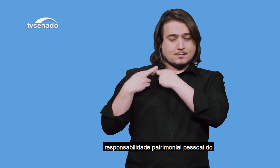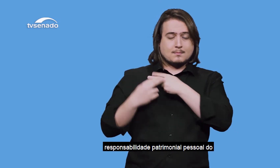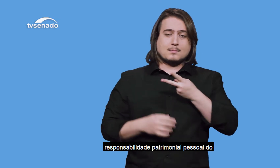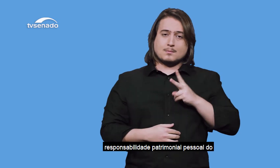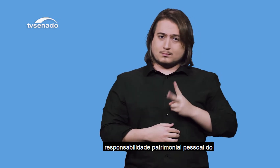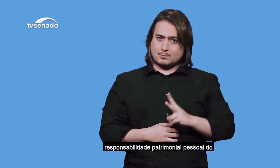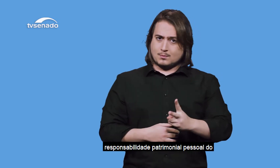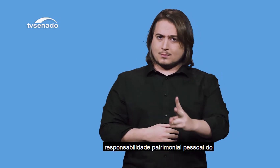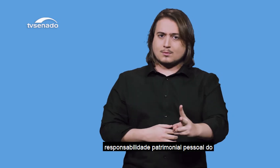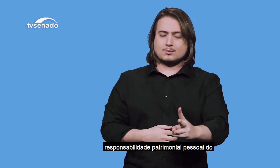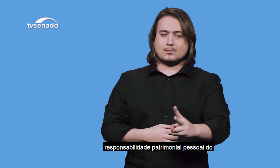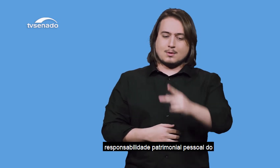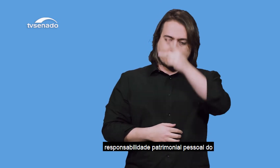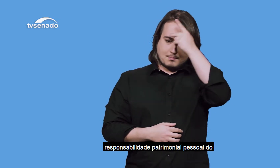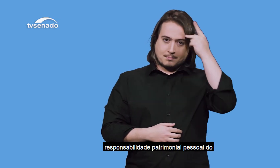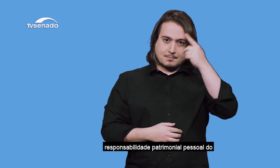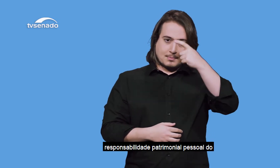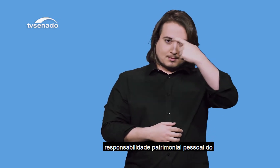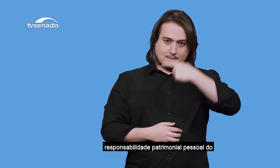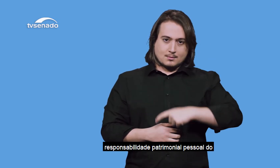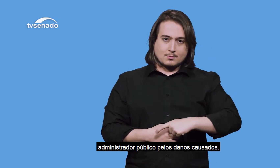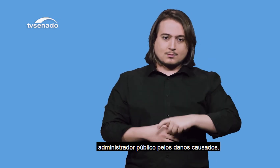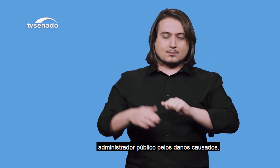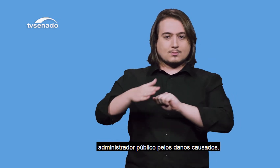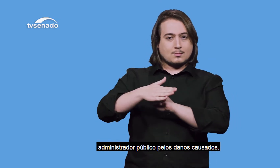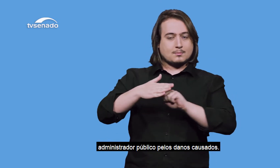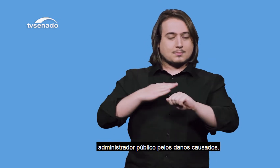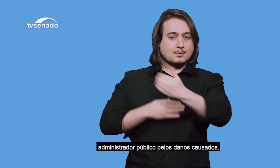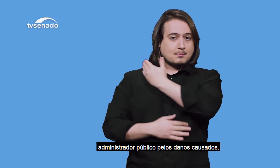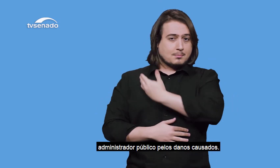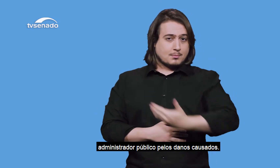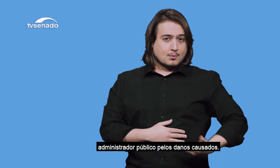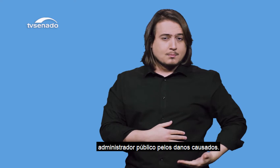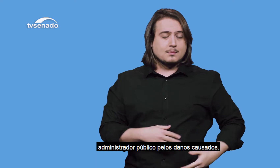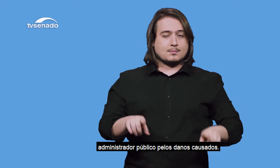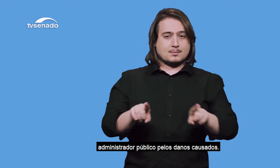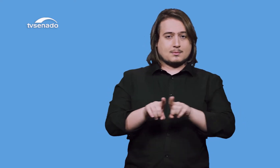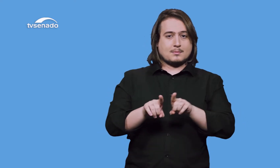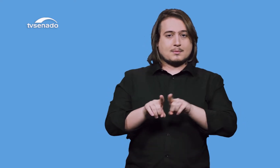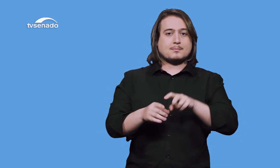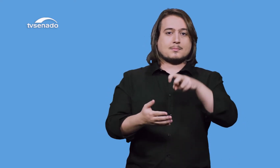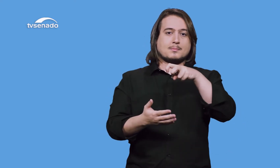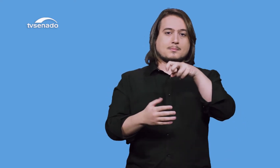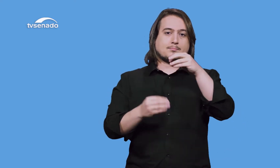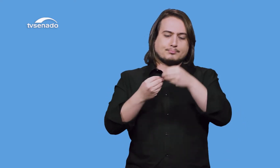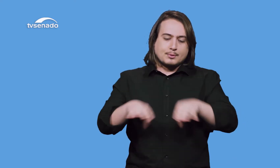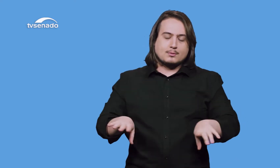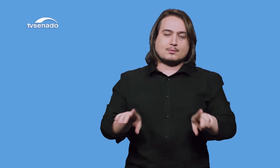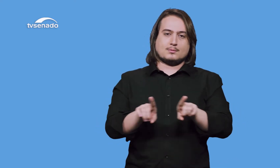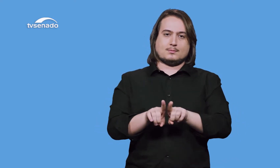patrimonial pessoal do administrador público pelos danos causados